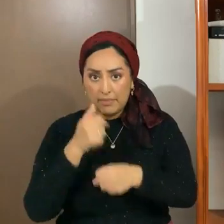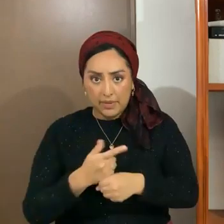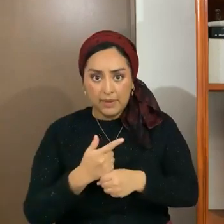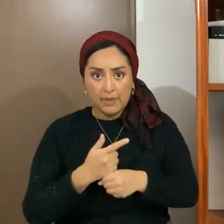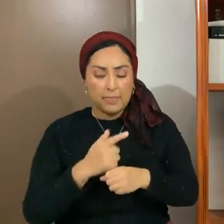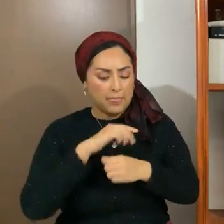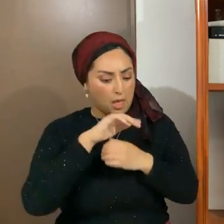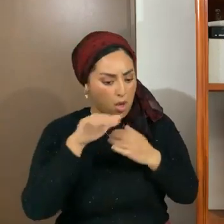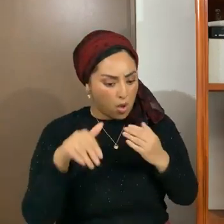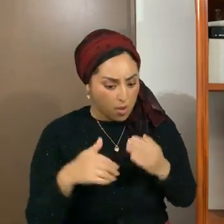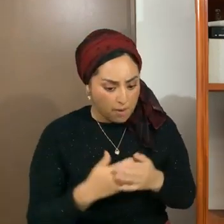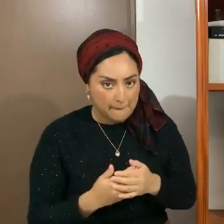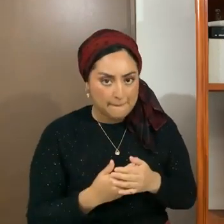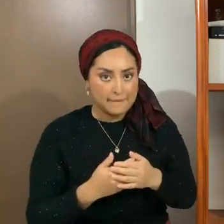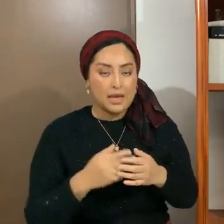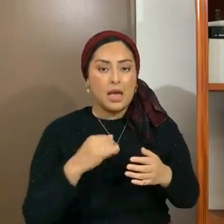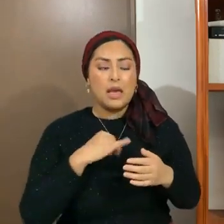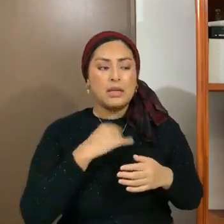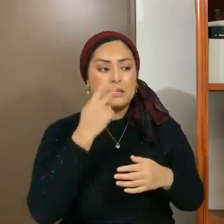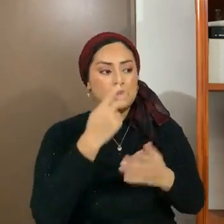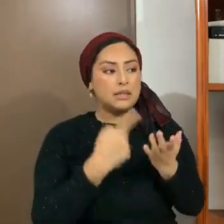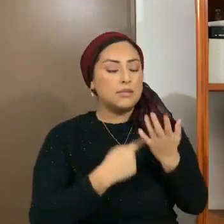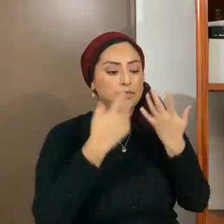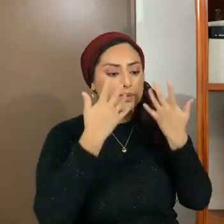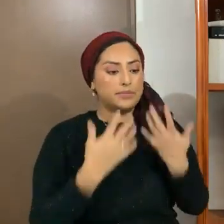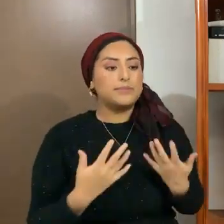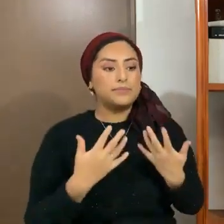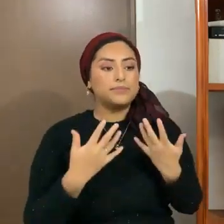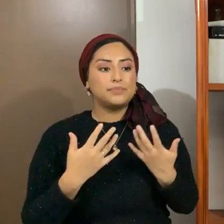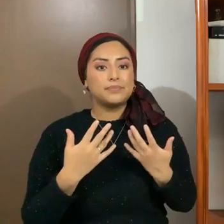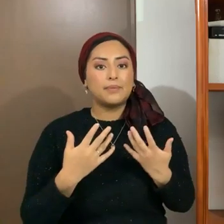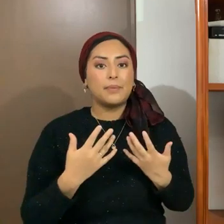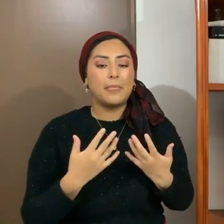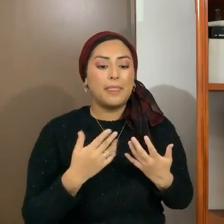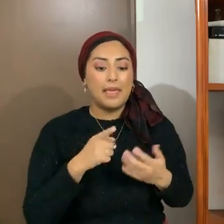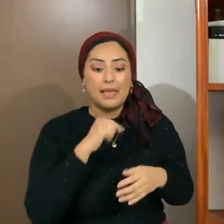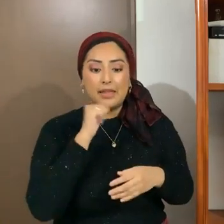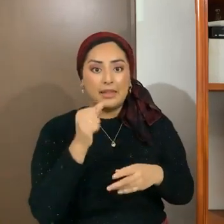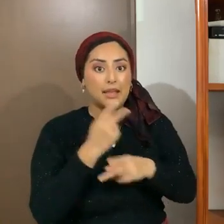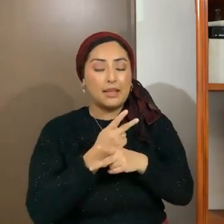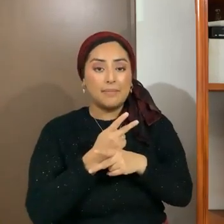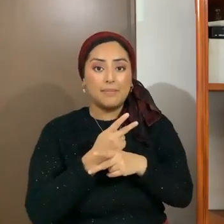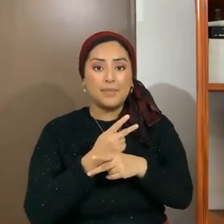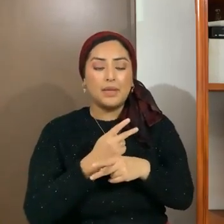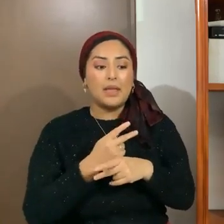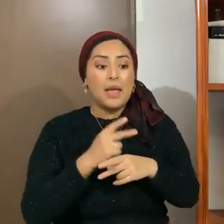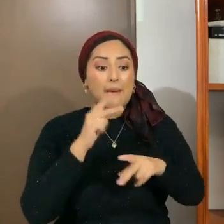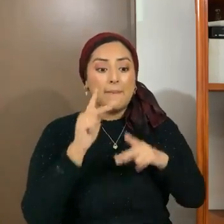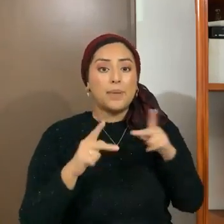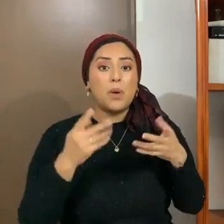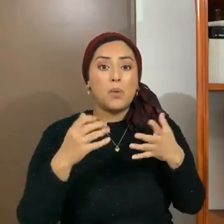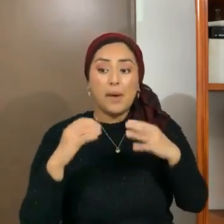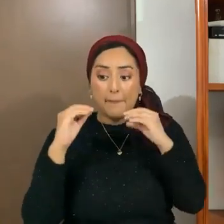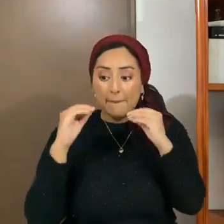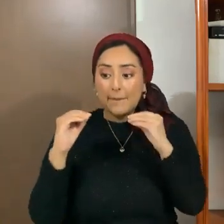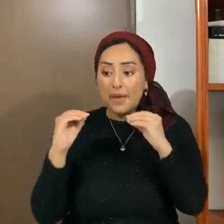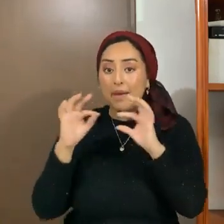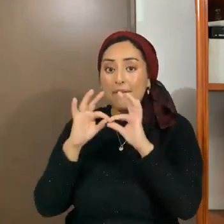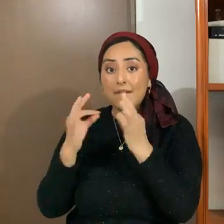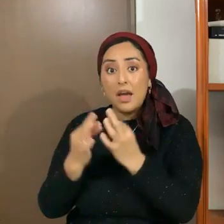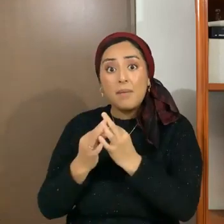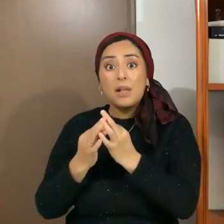en todo y por todo. He visto lamentablemente casos donde porque esto no se cumple, las personas quieren ministrar a sus familiares